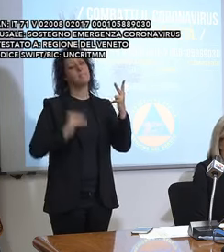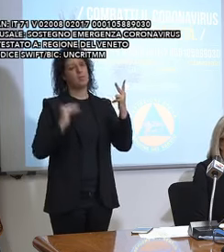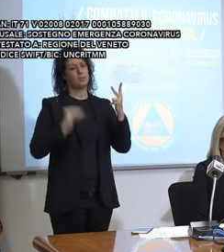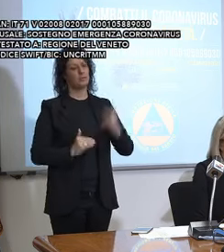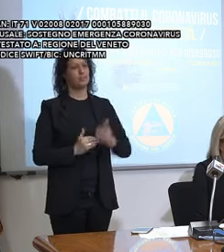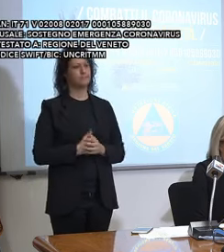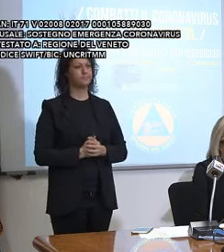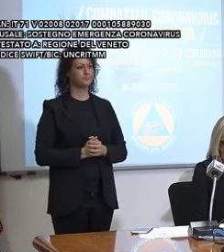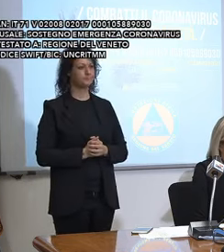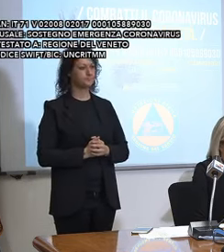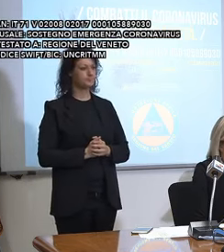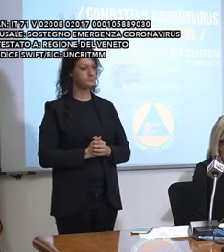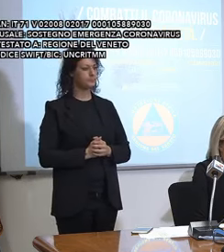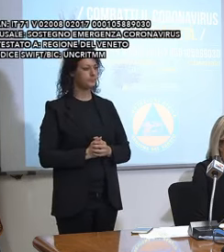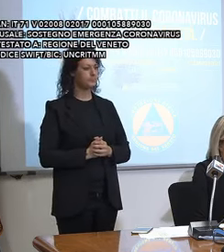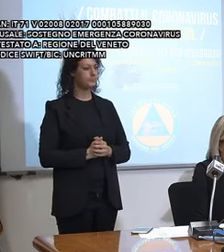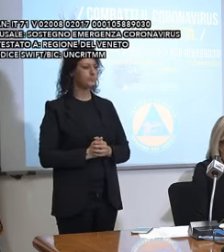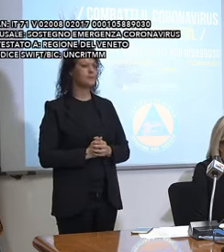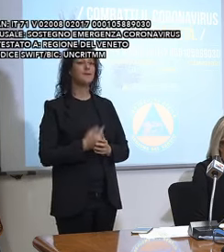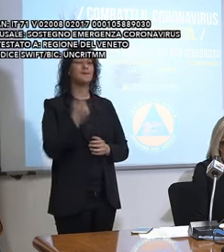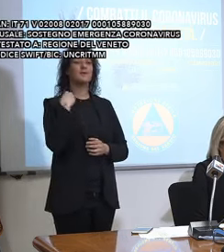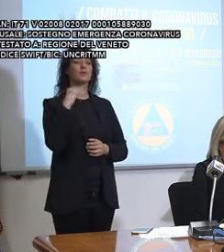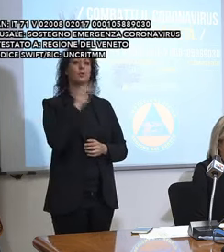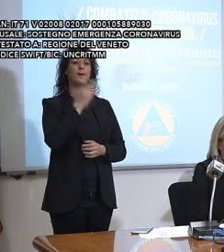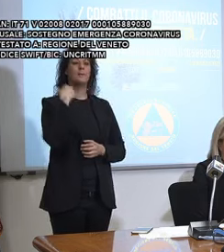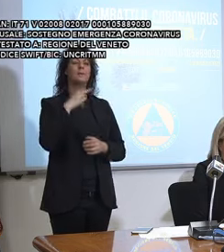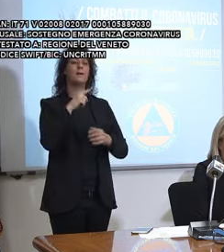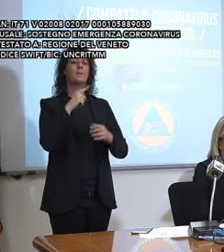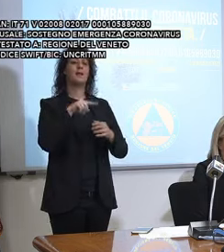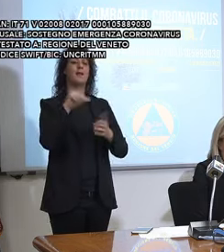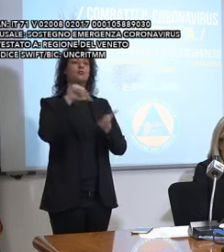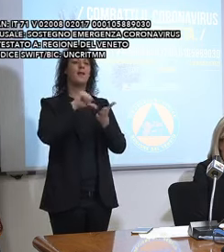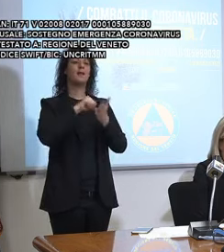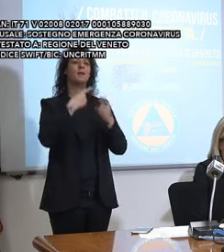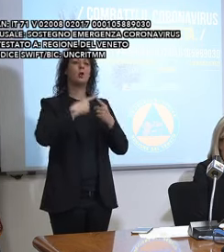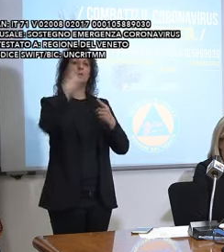Invece per la domanda che era stata fatta prima sui centri diurni, allora